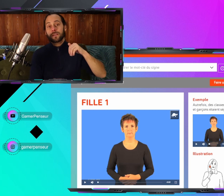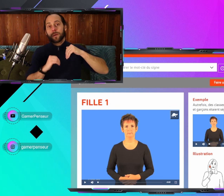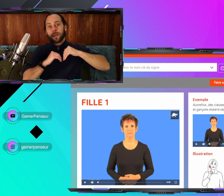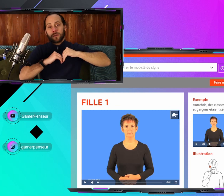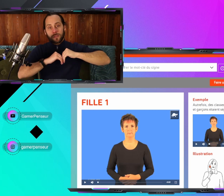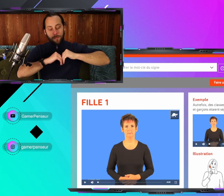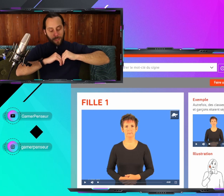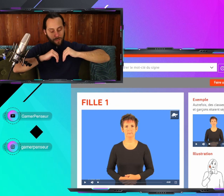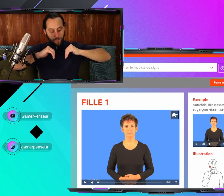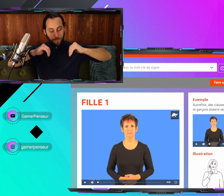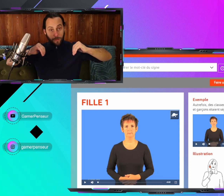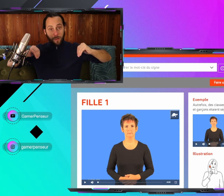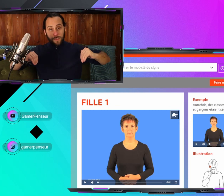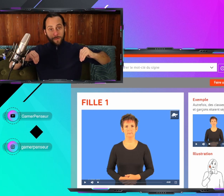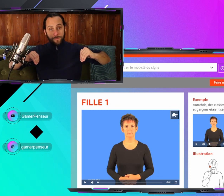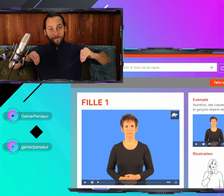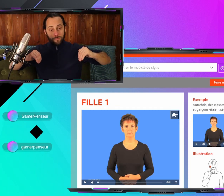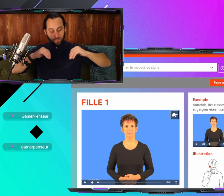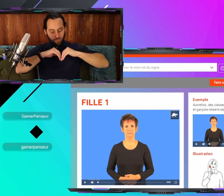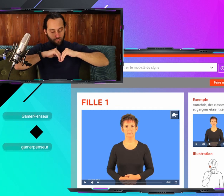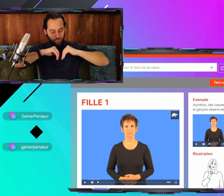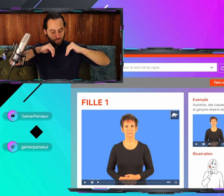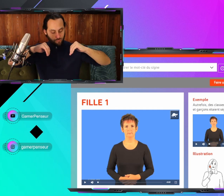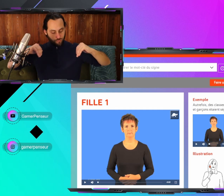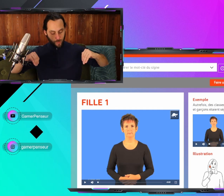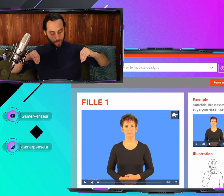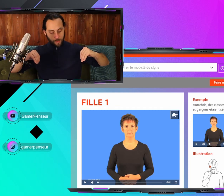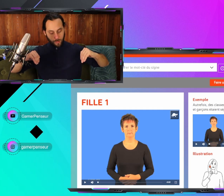Étaient séparés. Alors, séparés, on va faire comme ça.